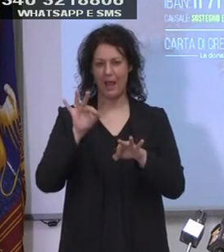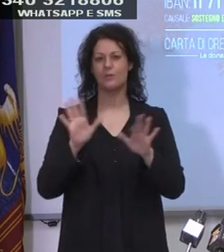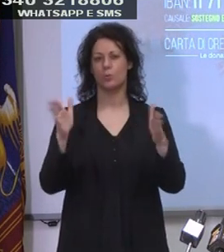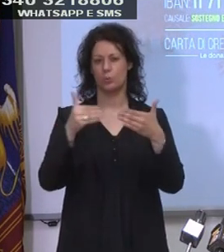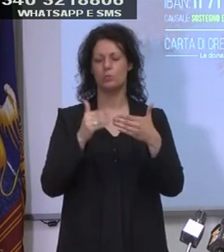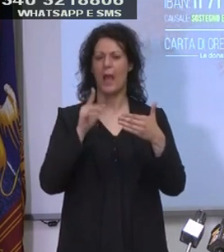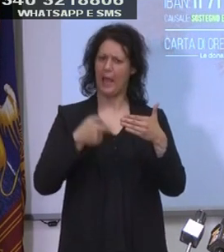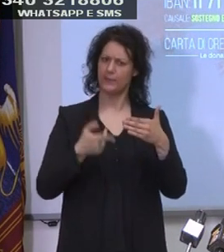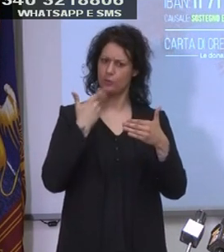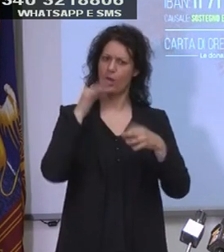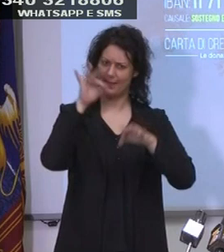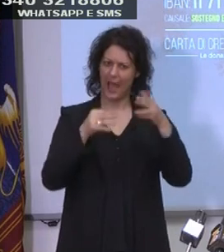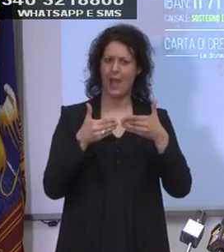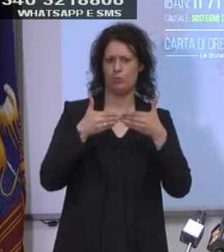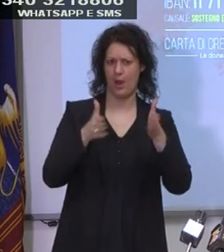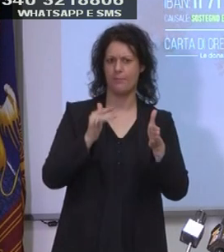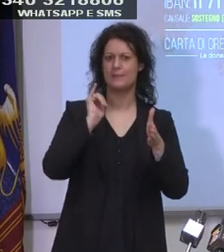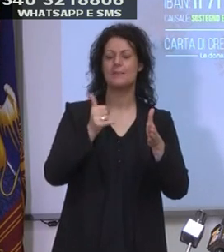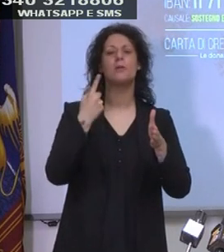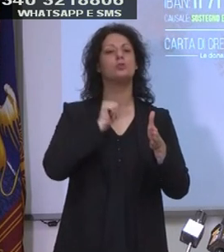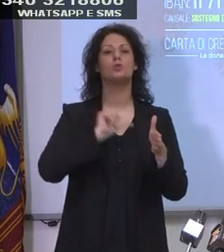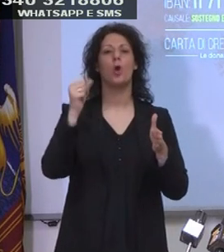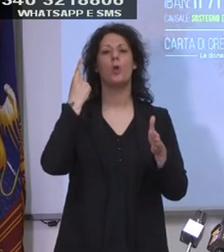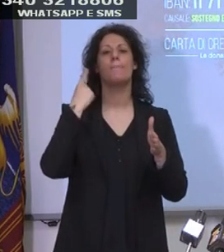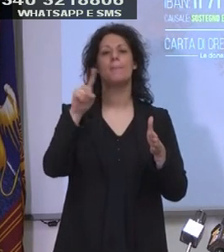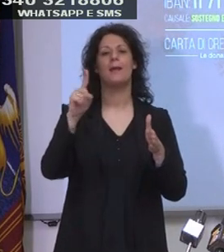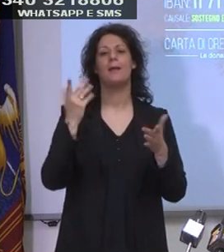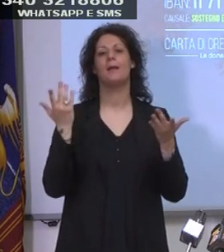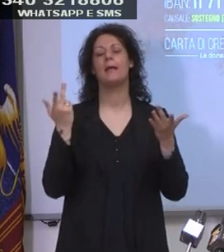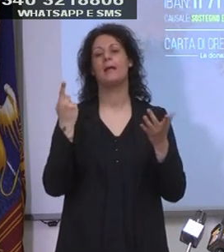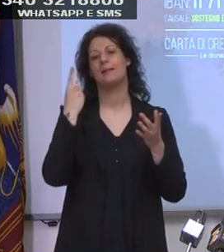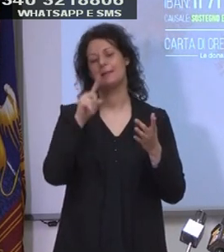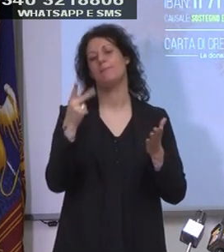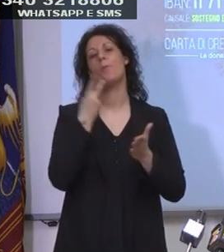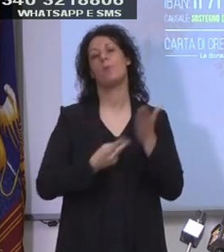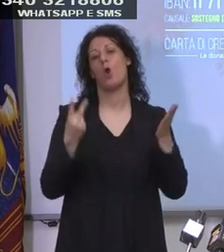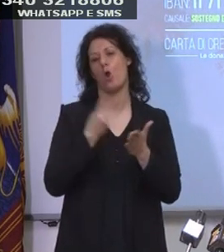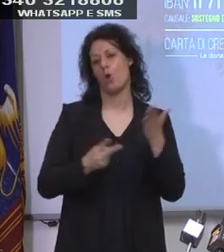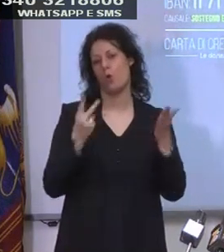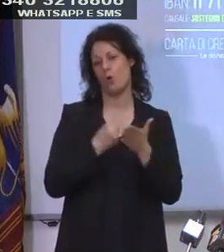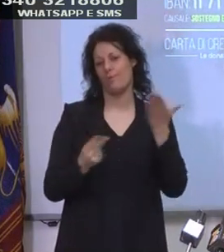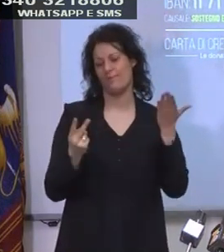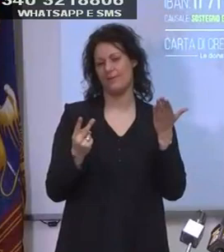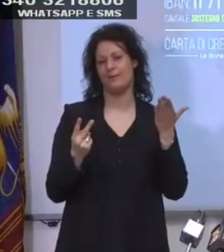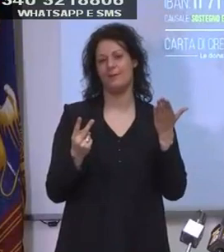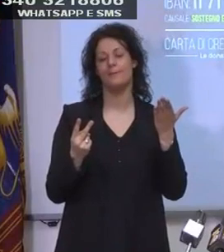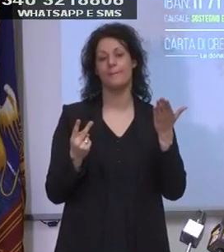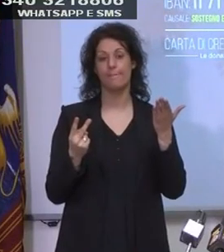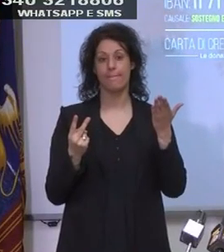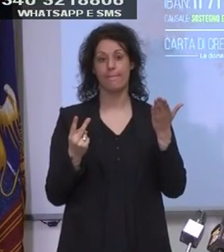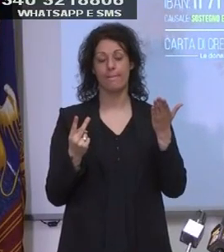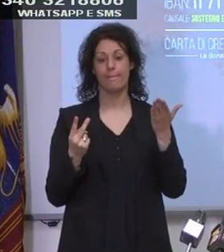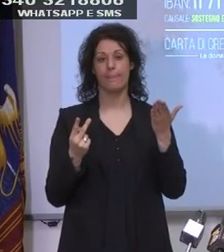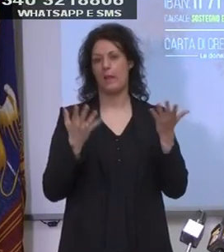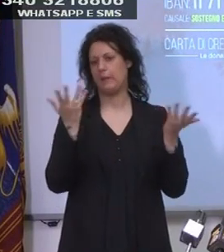teatri saranno aperti, Alda, per l'attività, diciamo, di preparazione degli spettacoli, che